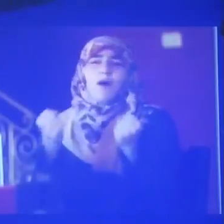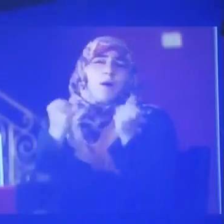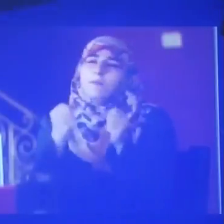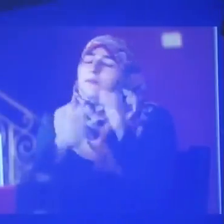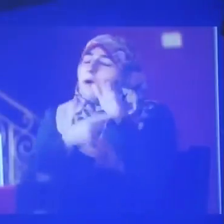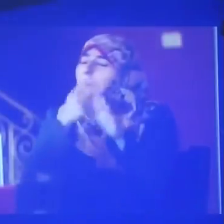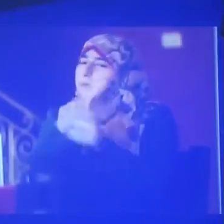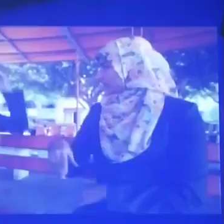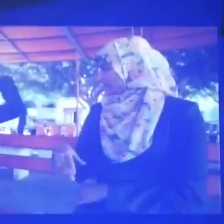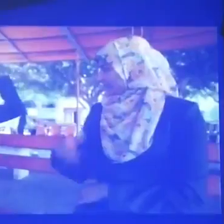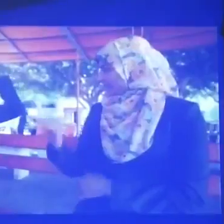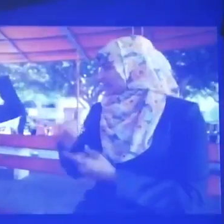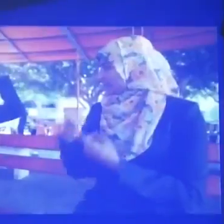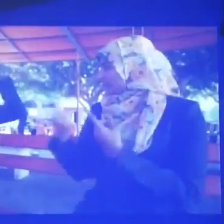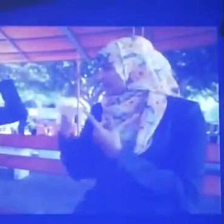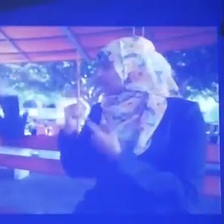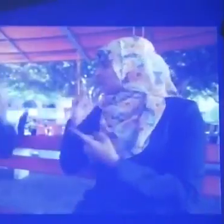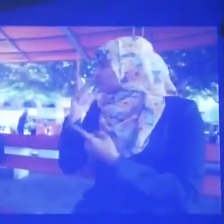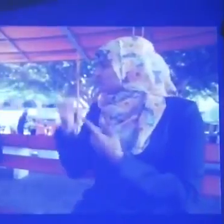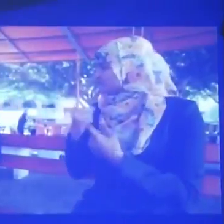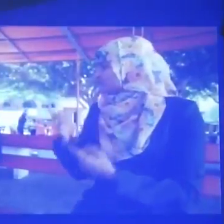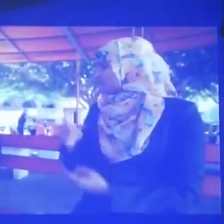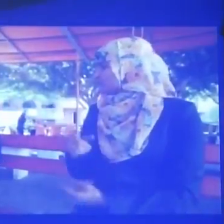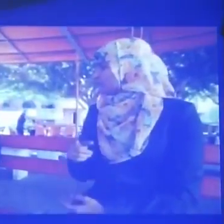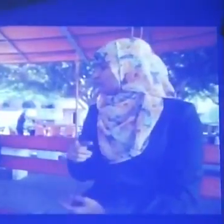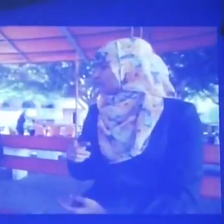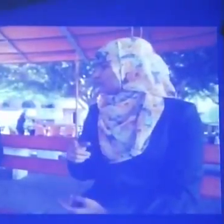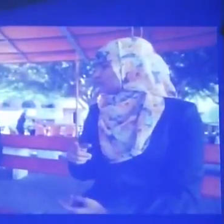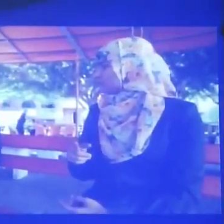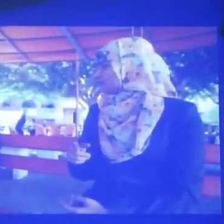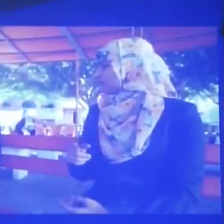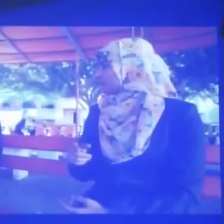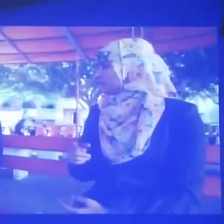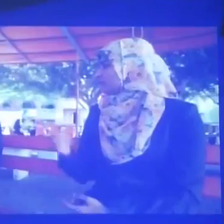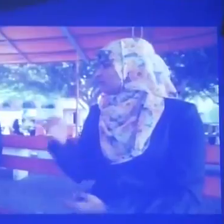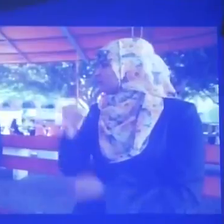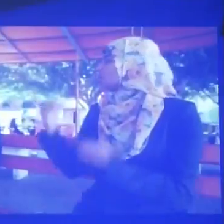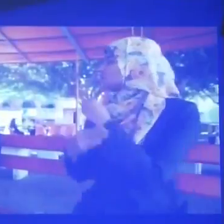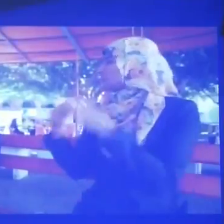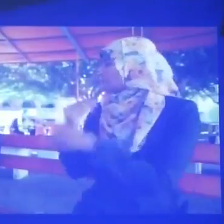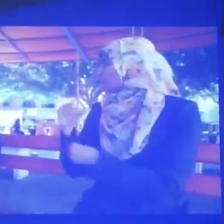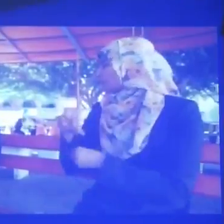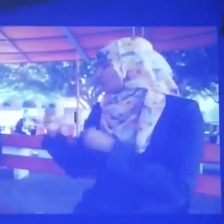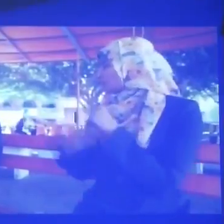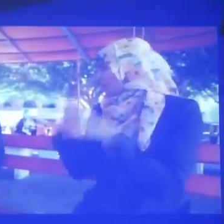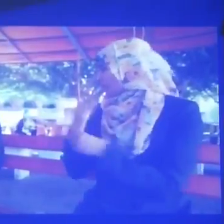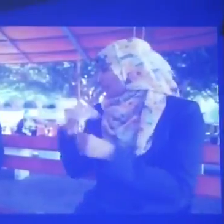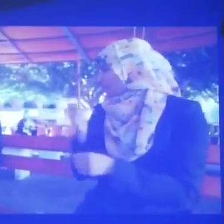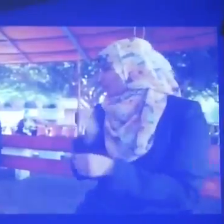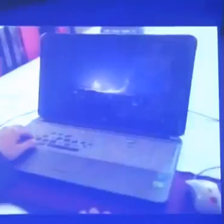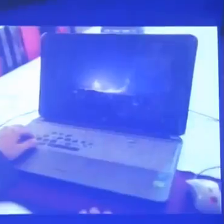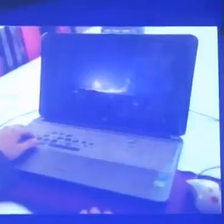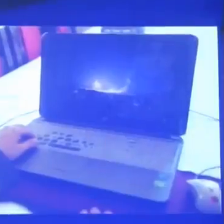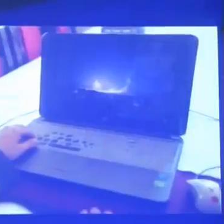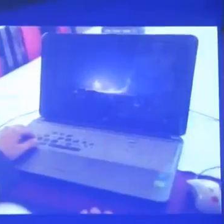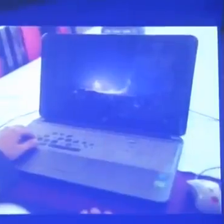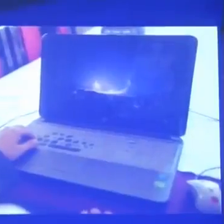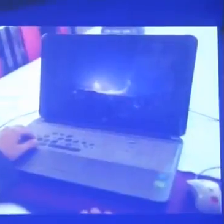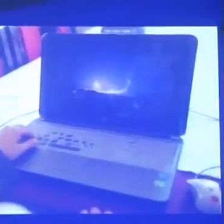يشتغل ويروح يشتري كل إشي، كل إشي بيعتمد على نفسه. صح الترجمة كانت صعبة، كنا إحنا معتمدين على